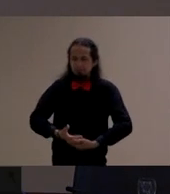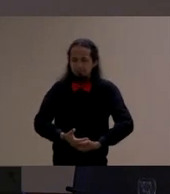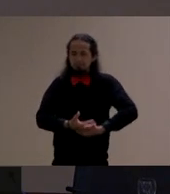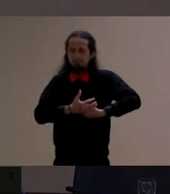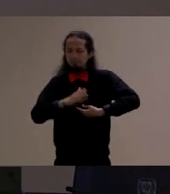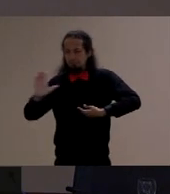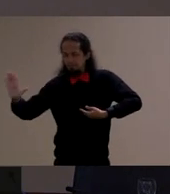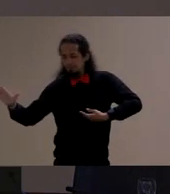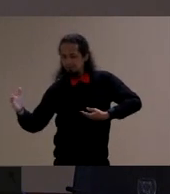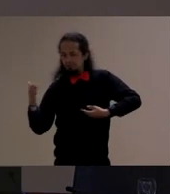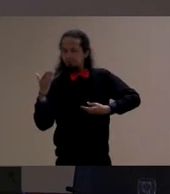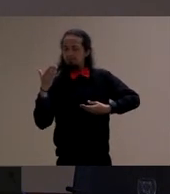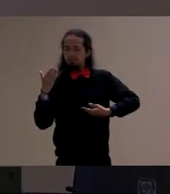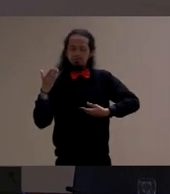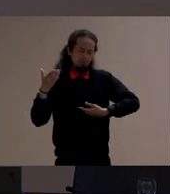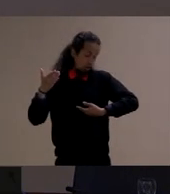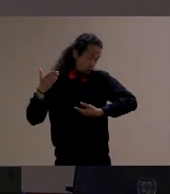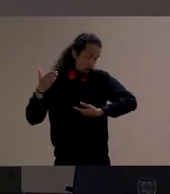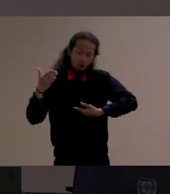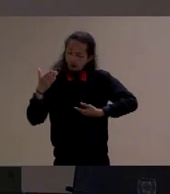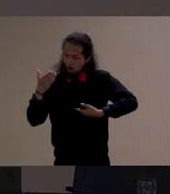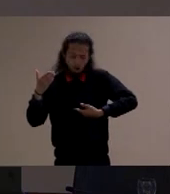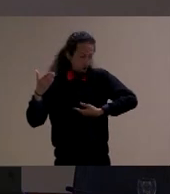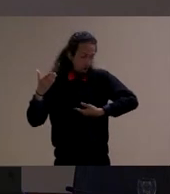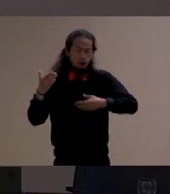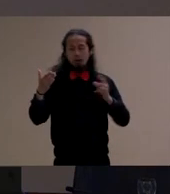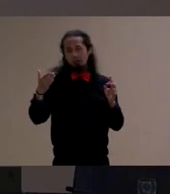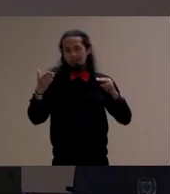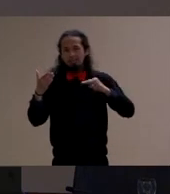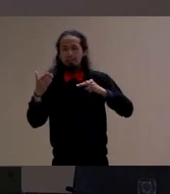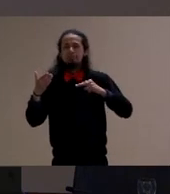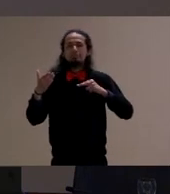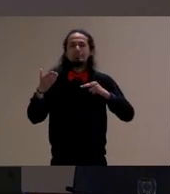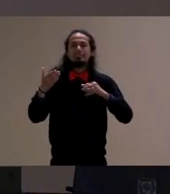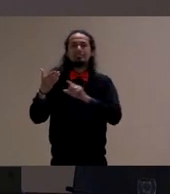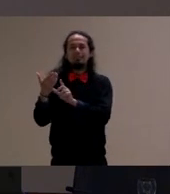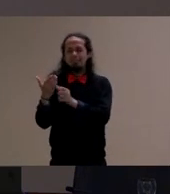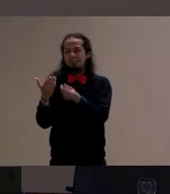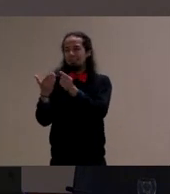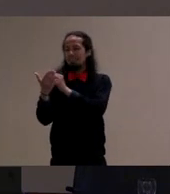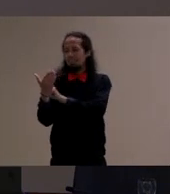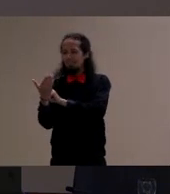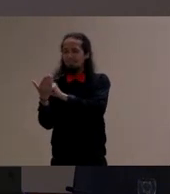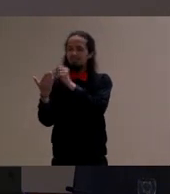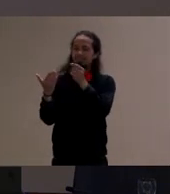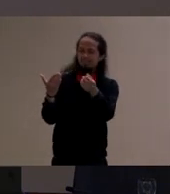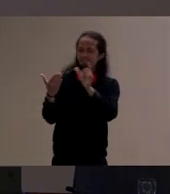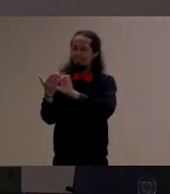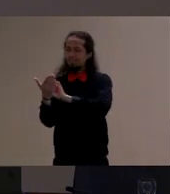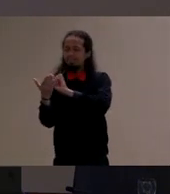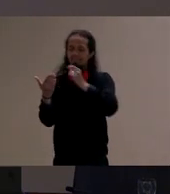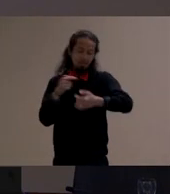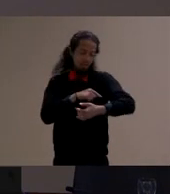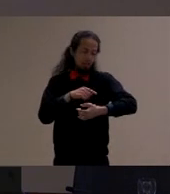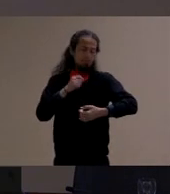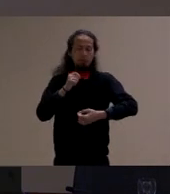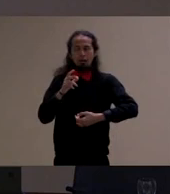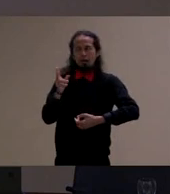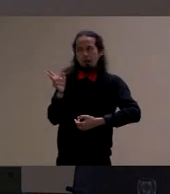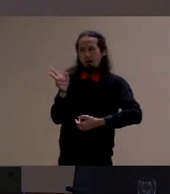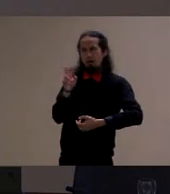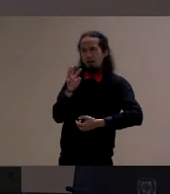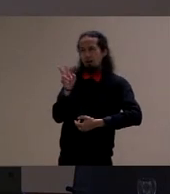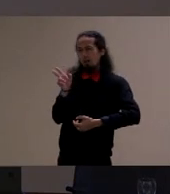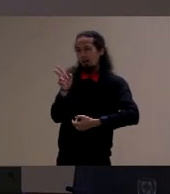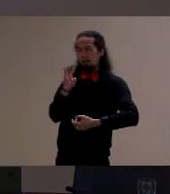né e o segundo é esse que Nós já tínhamos visto também reconhecer elementos das ilustrações